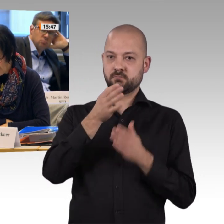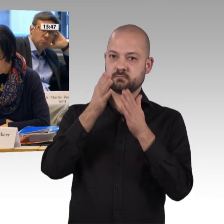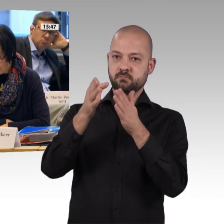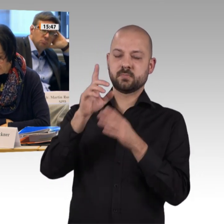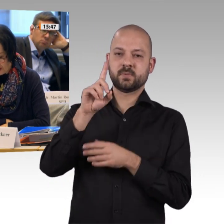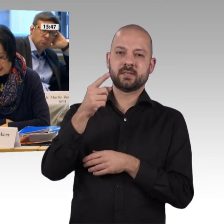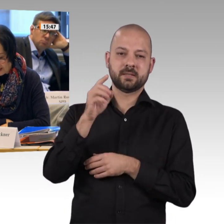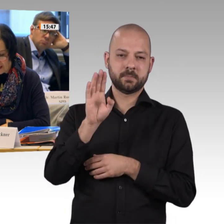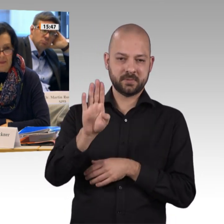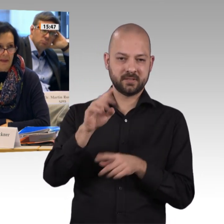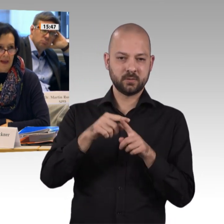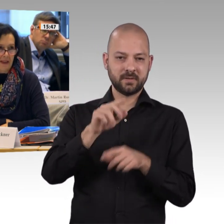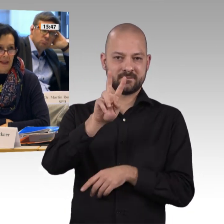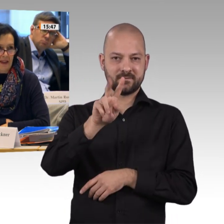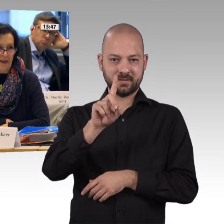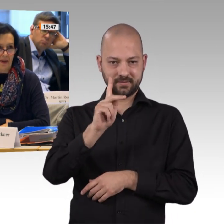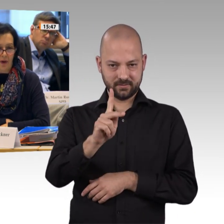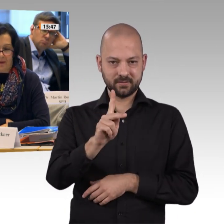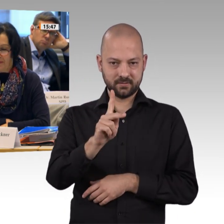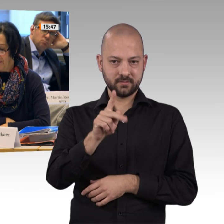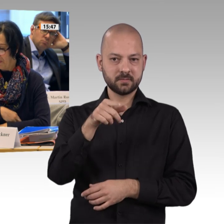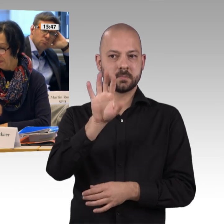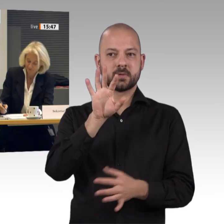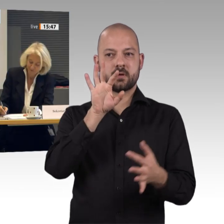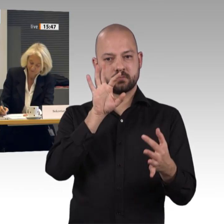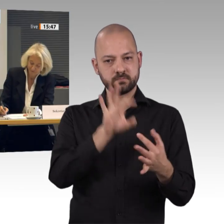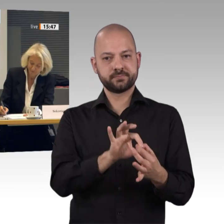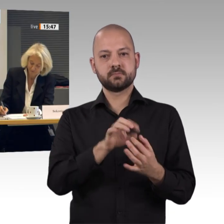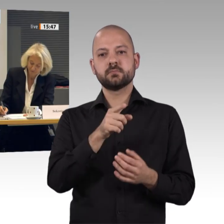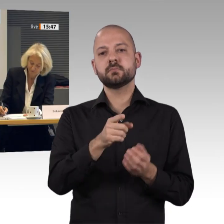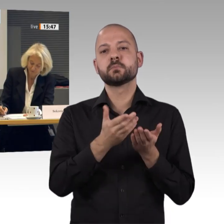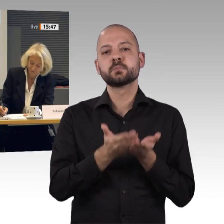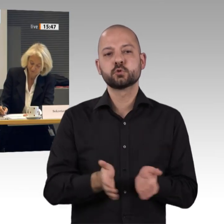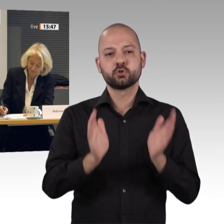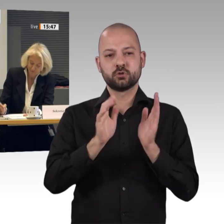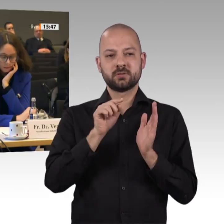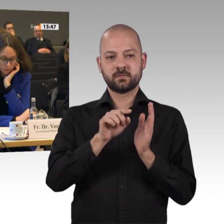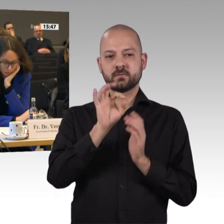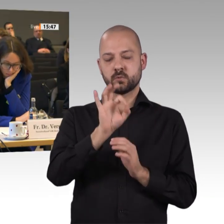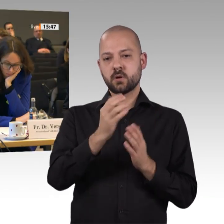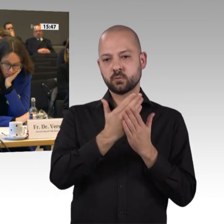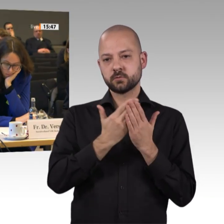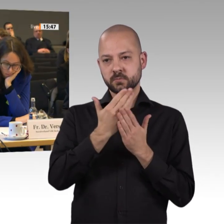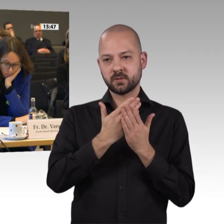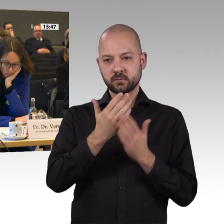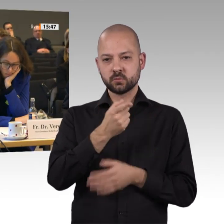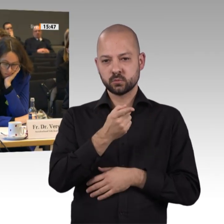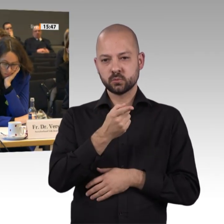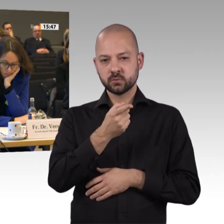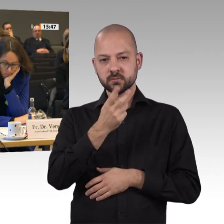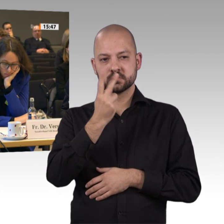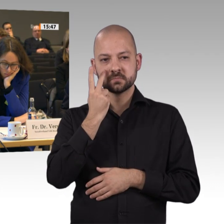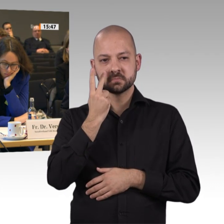durch eine Ausbildung in den ersten Arbeitsmarkt integriert werden können. Herr Schäfer, bitte. Ja, vielen Dank. Wir begrüßen diesen